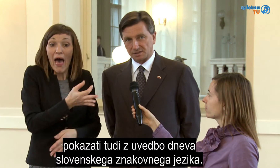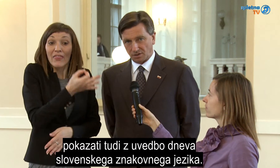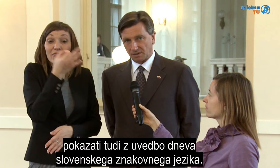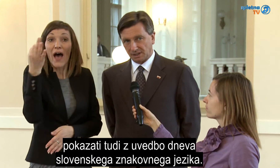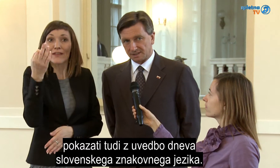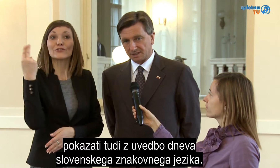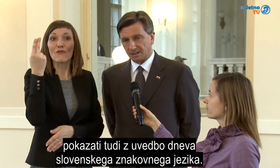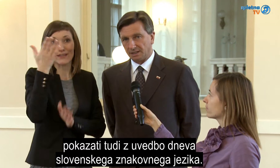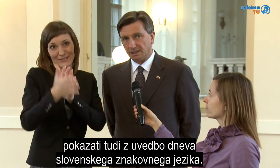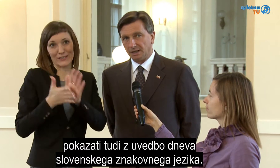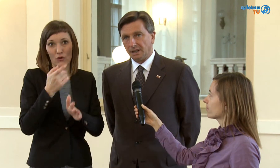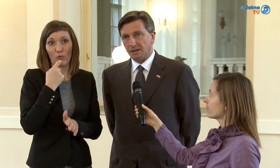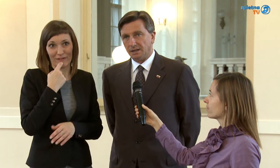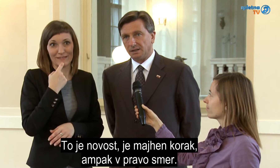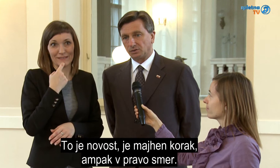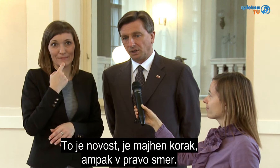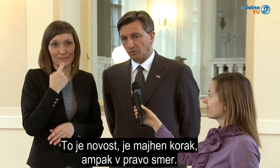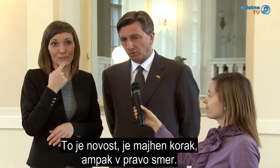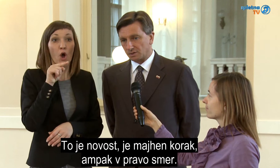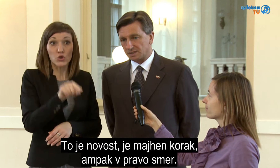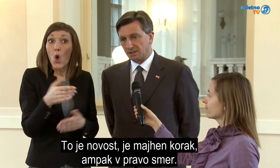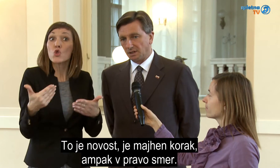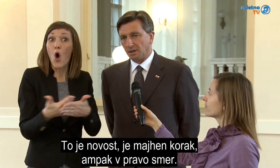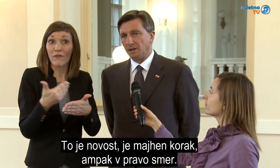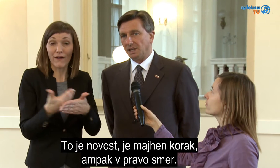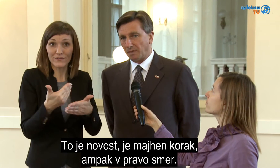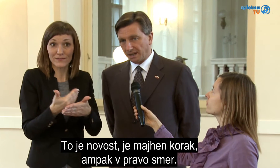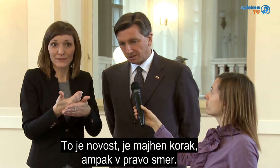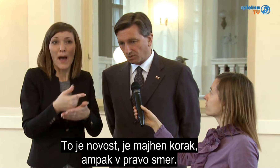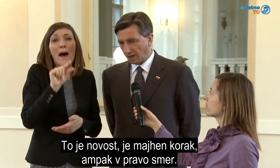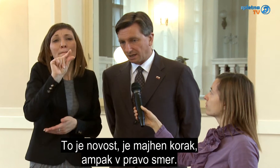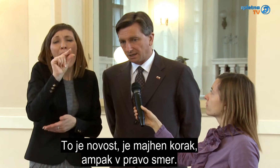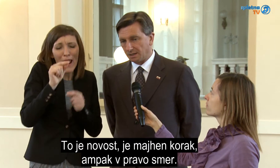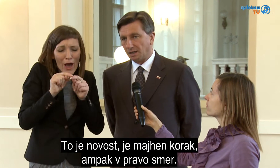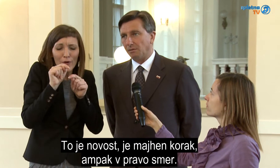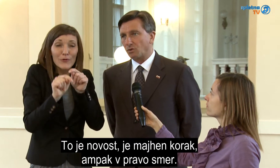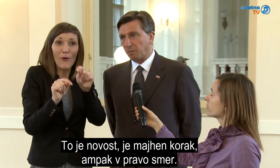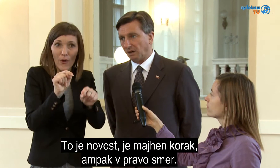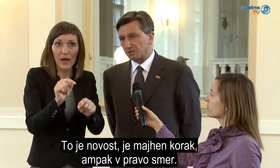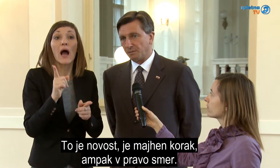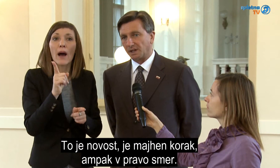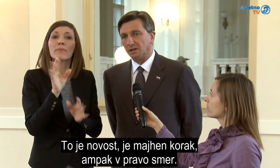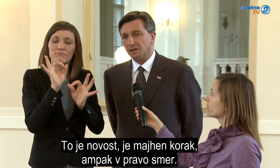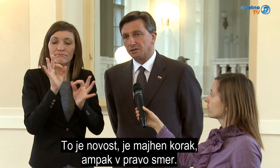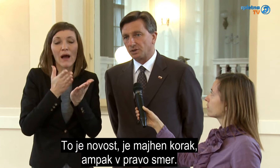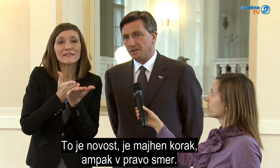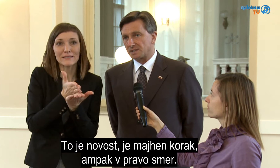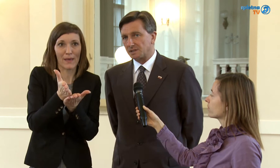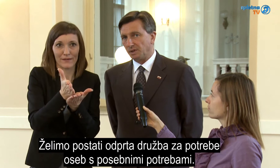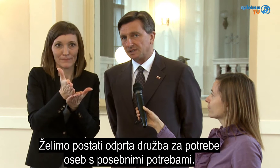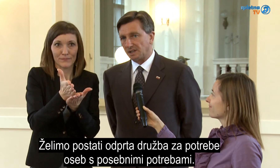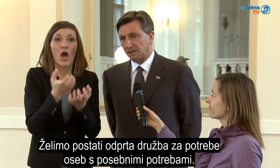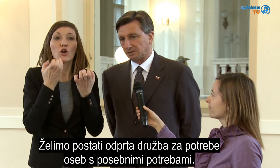slovenskega znakovnega jezika. To je novost, je majhen korak, ampak v pravo smer.